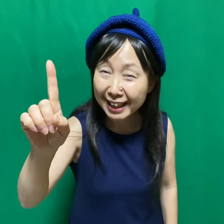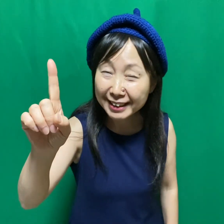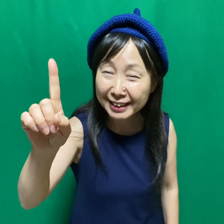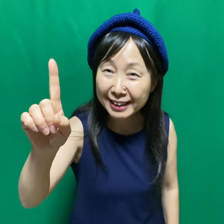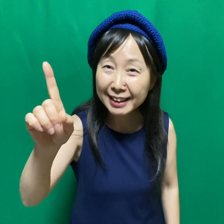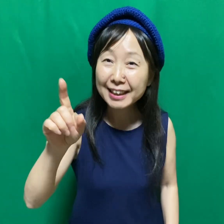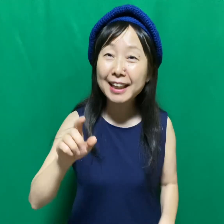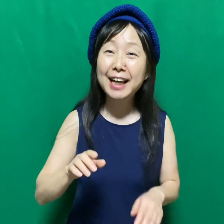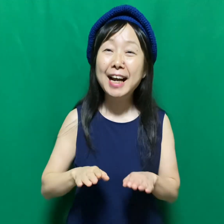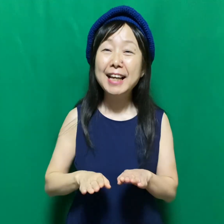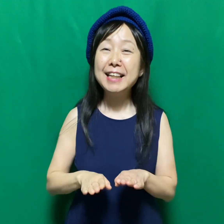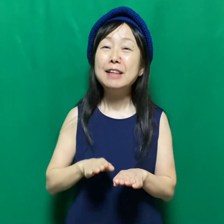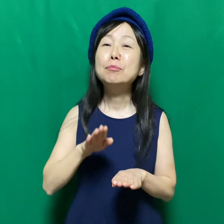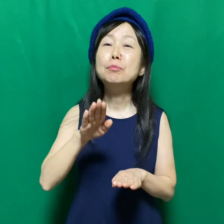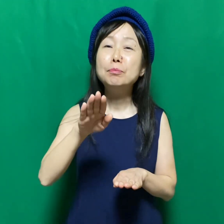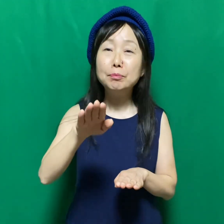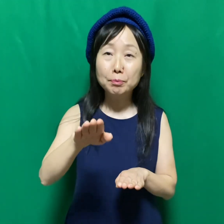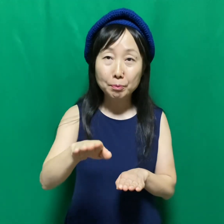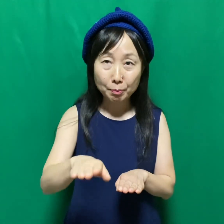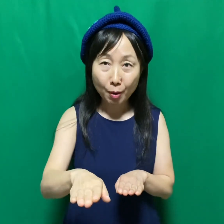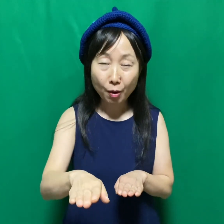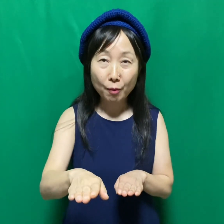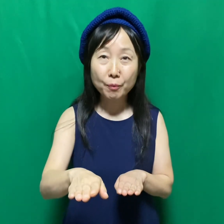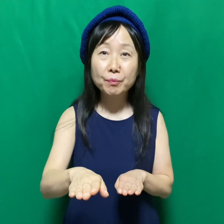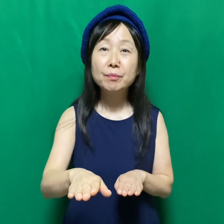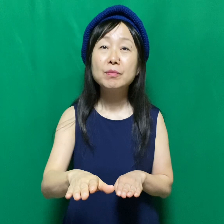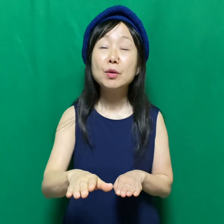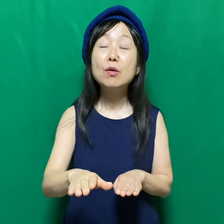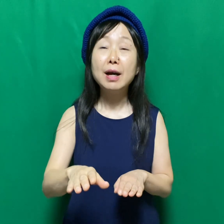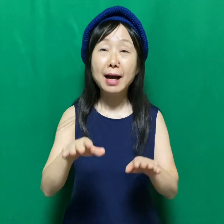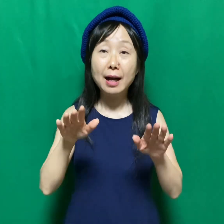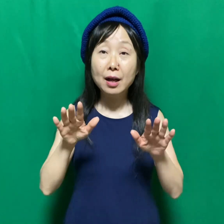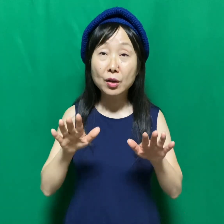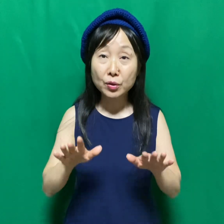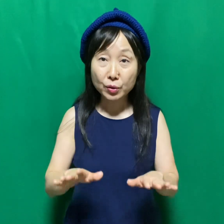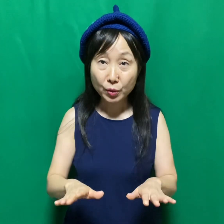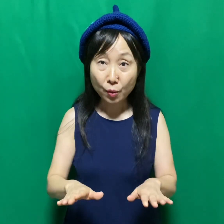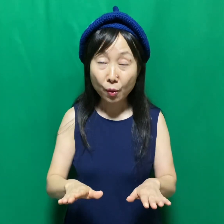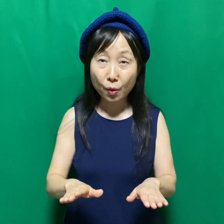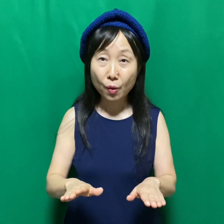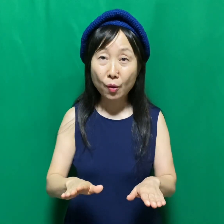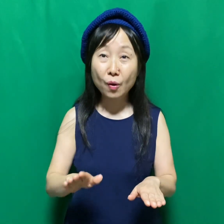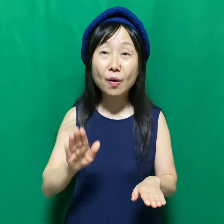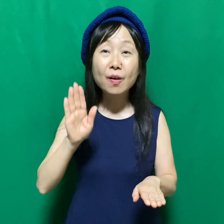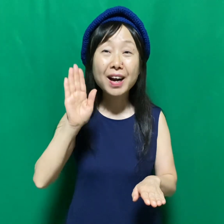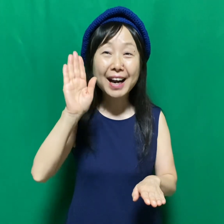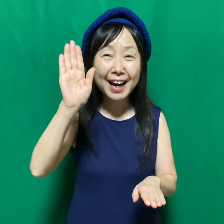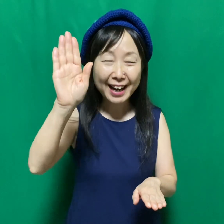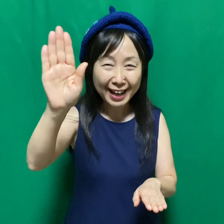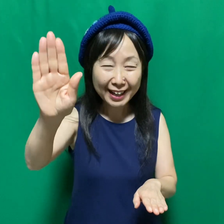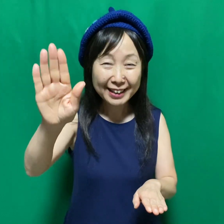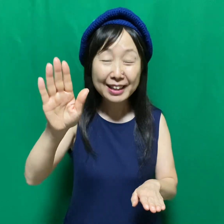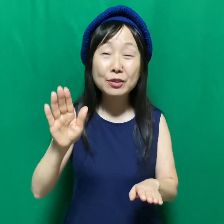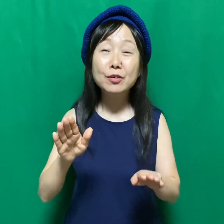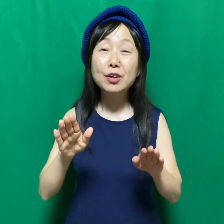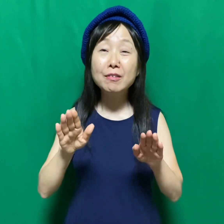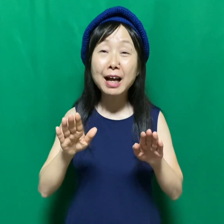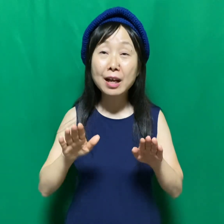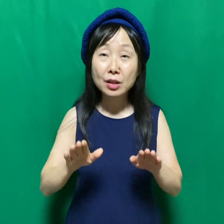に一歩、今日から、今日からっていうところは、